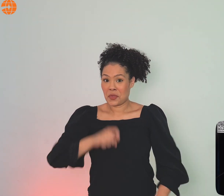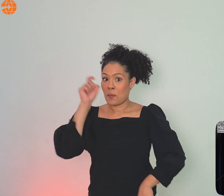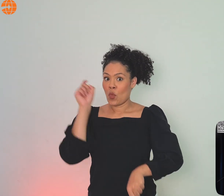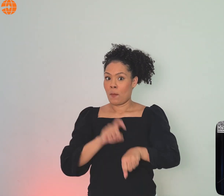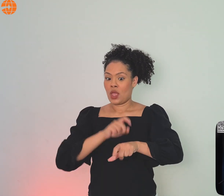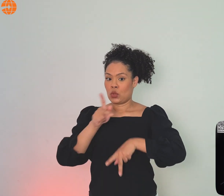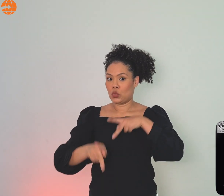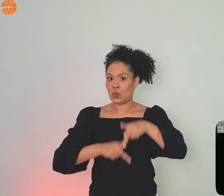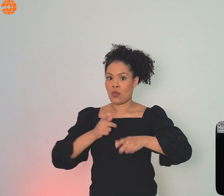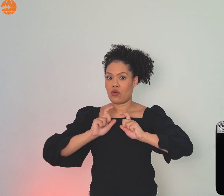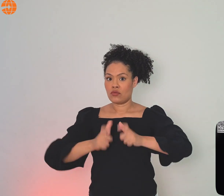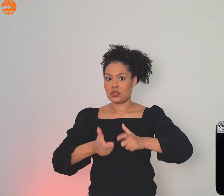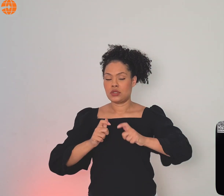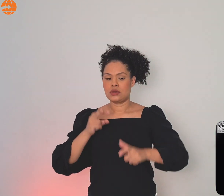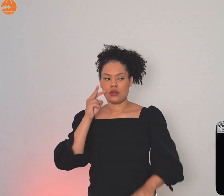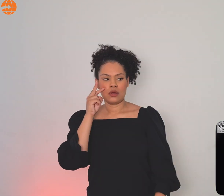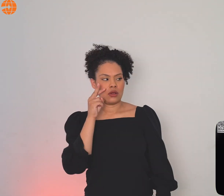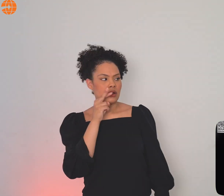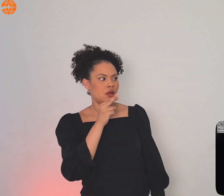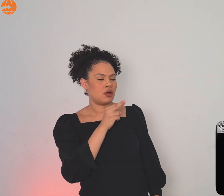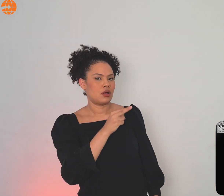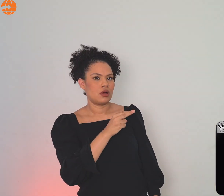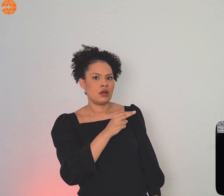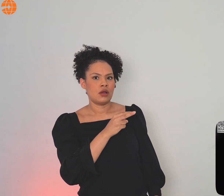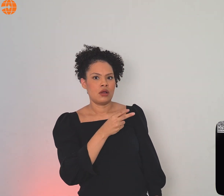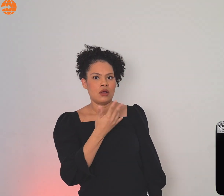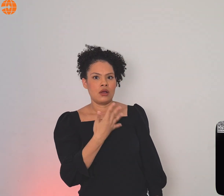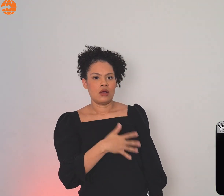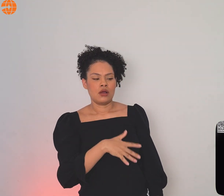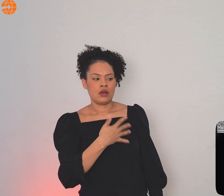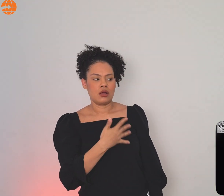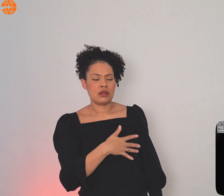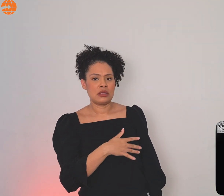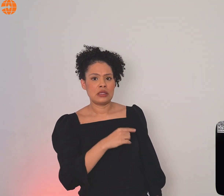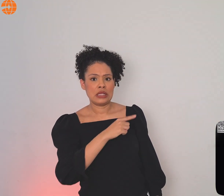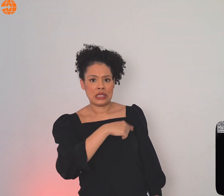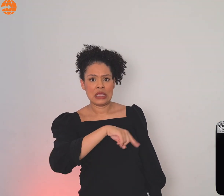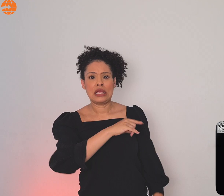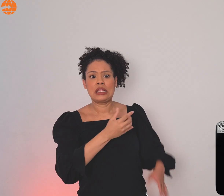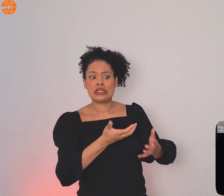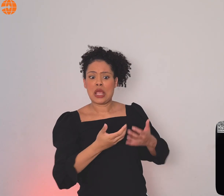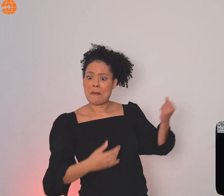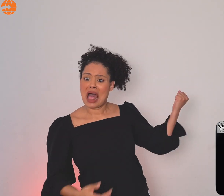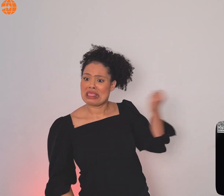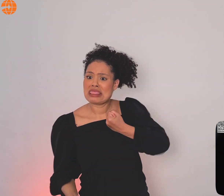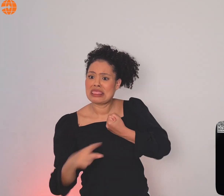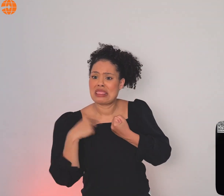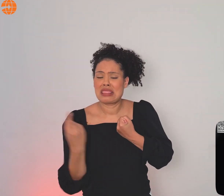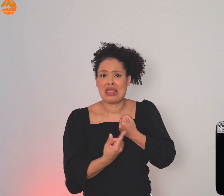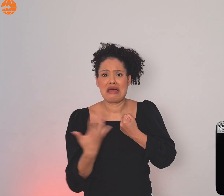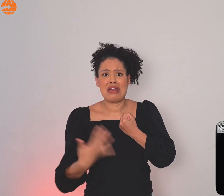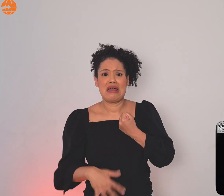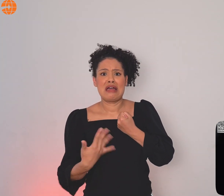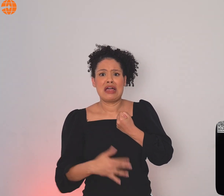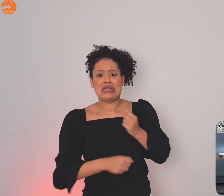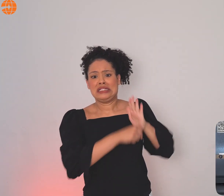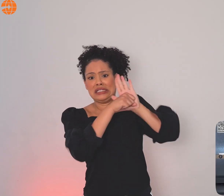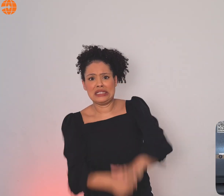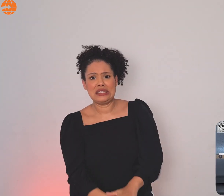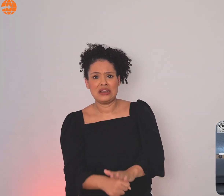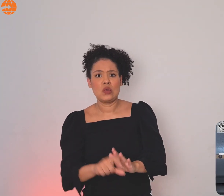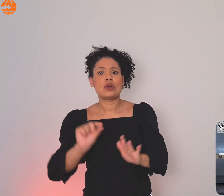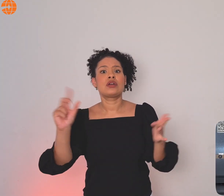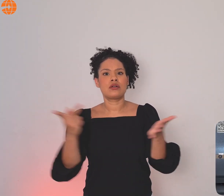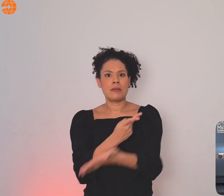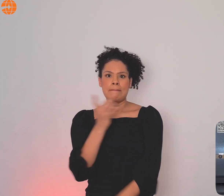Faraó vindo para matá-los e prendê-los e subjugá-los, queridos, o medo